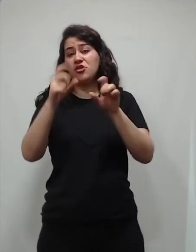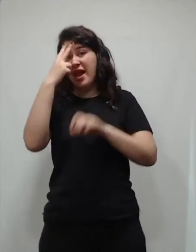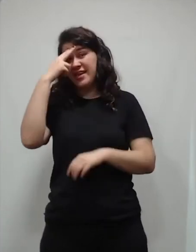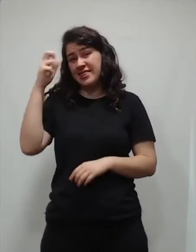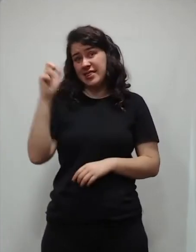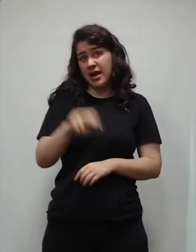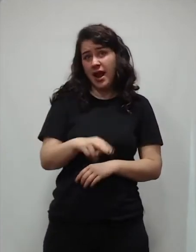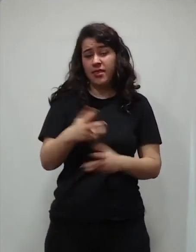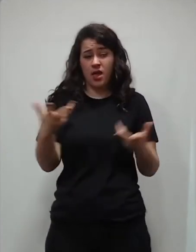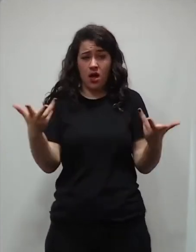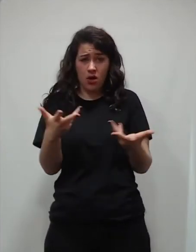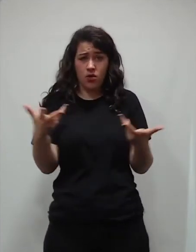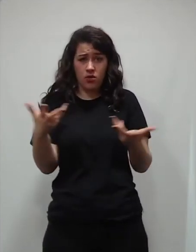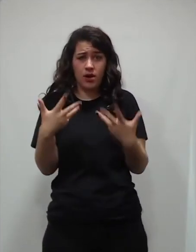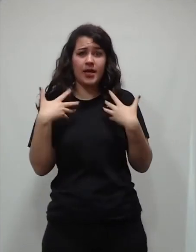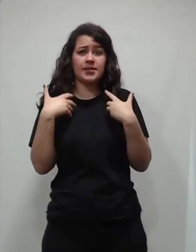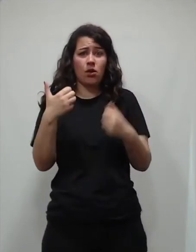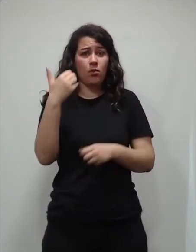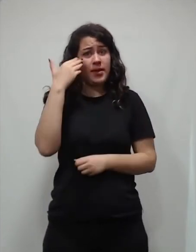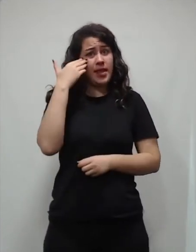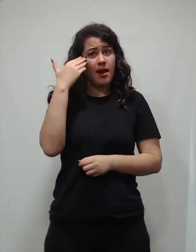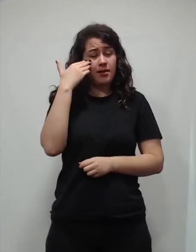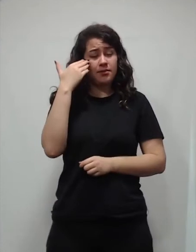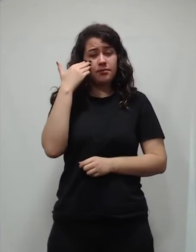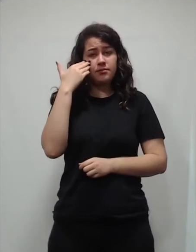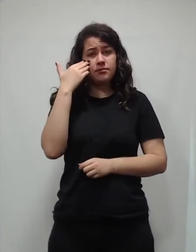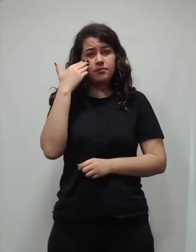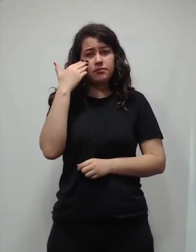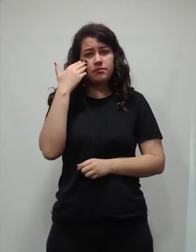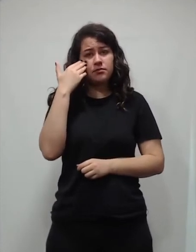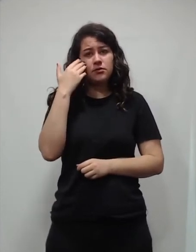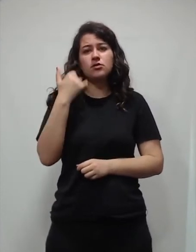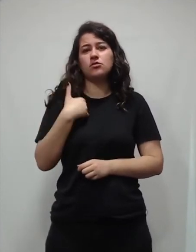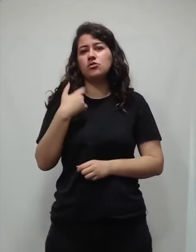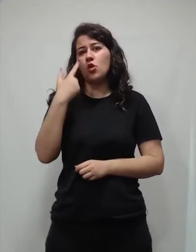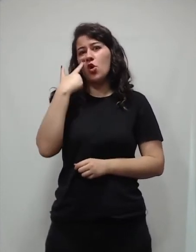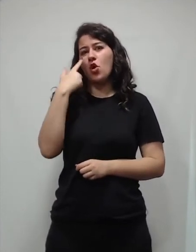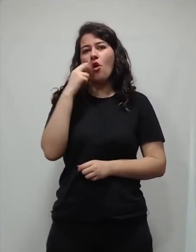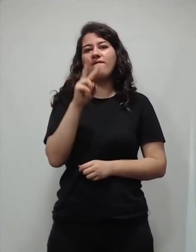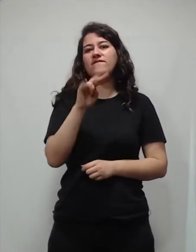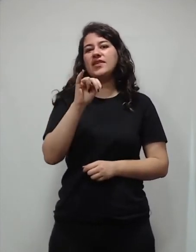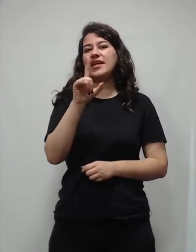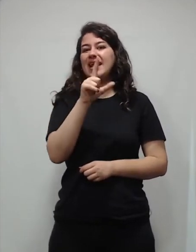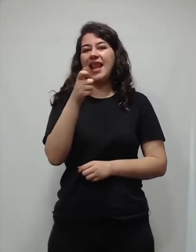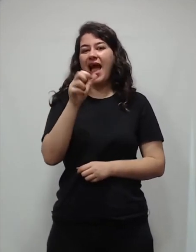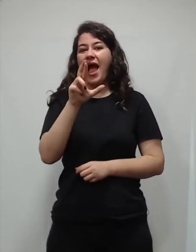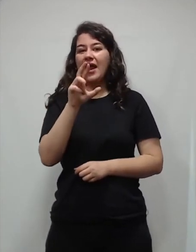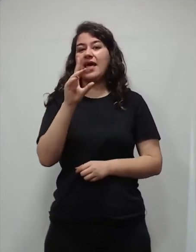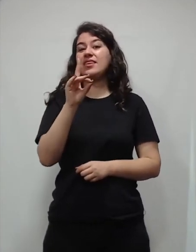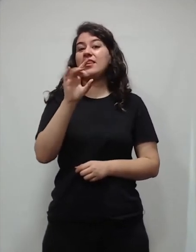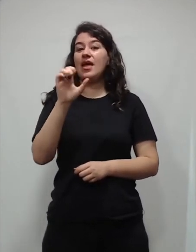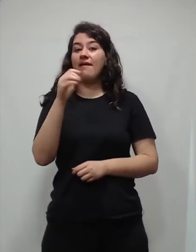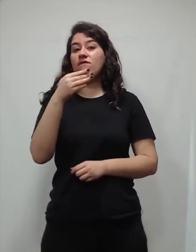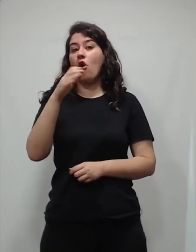internadas con salud mental? Conozco Vilar de Bo, conozco las